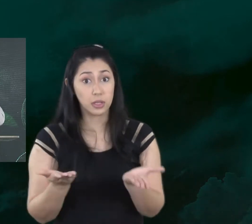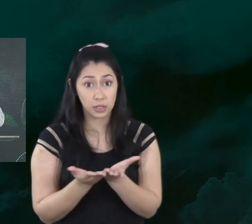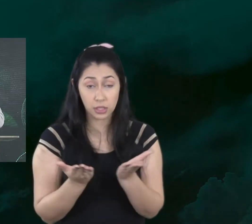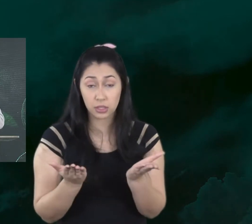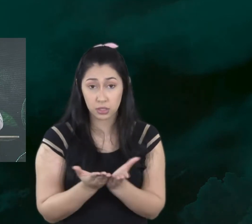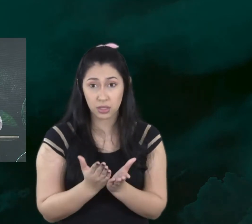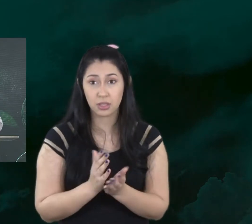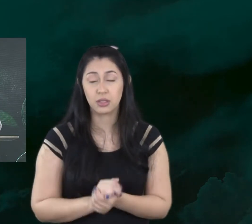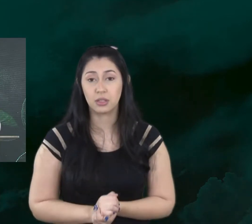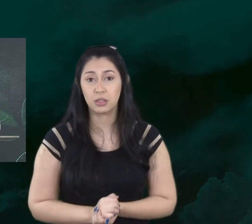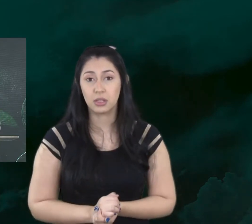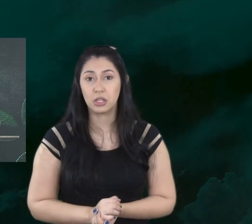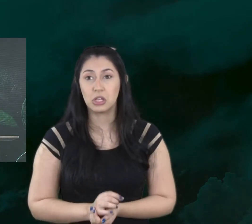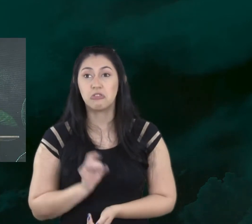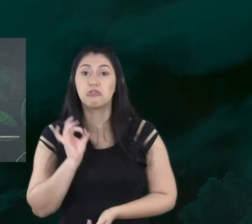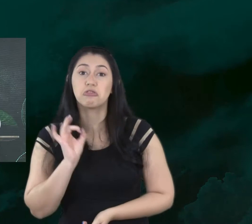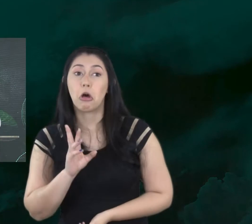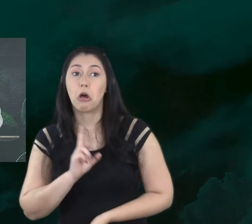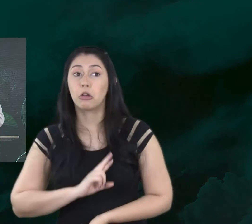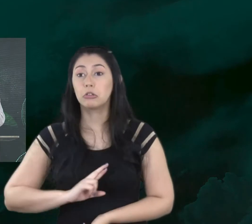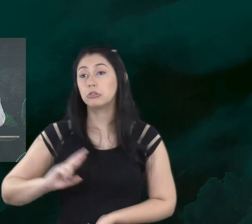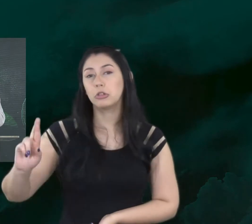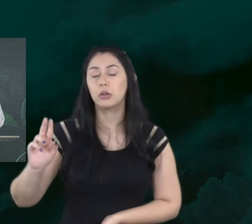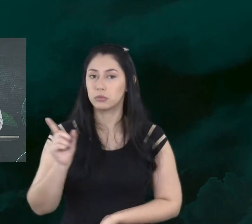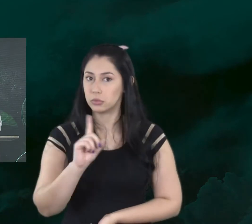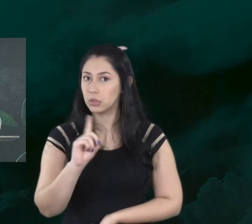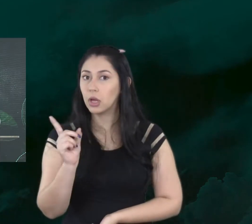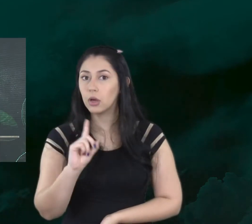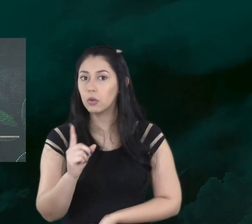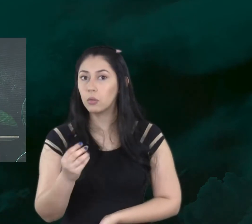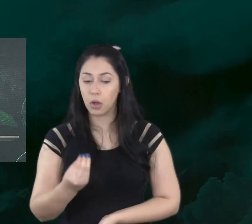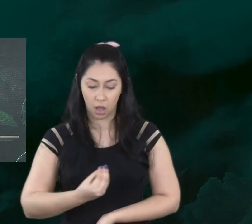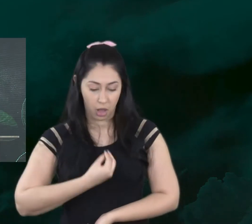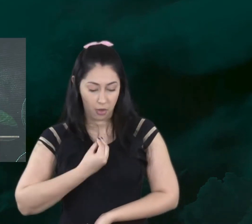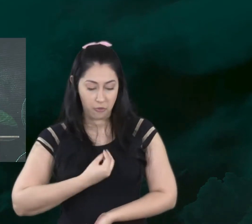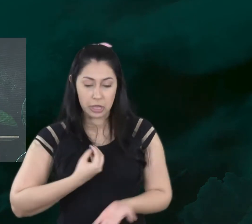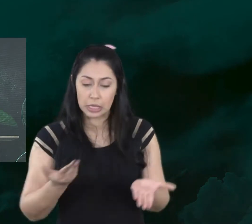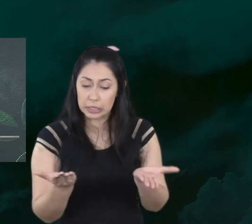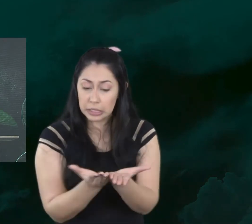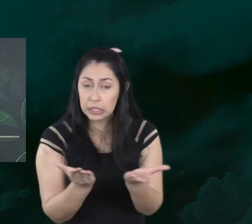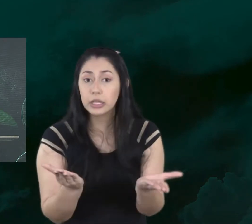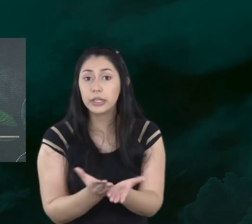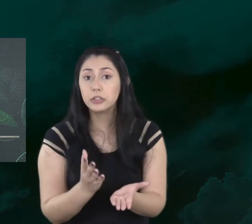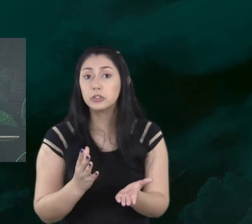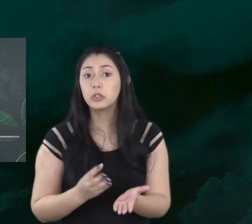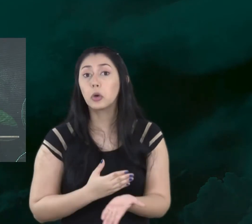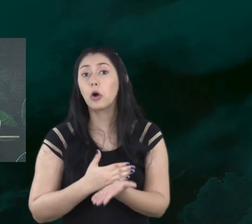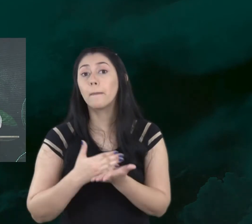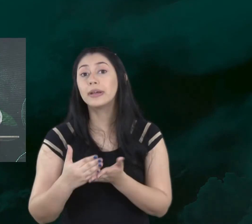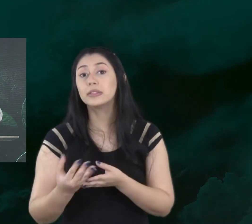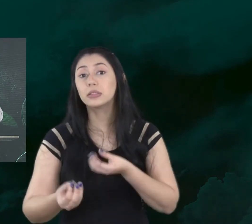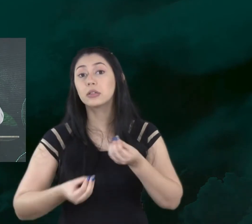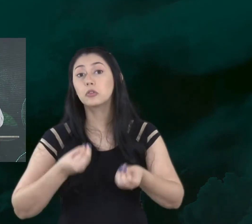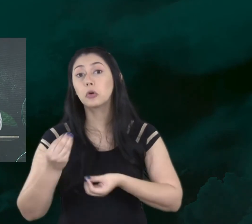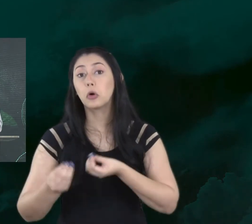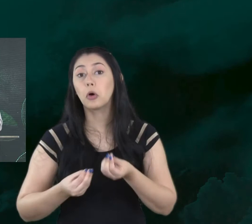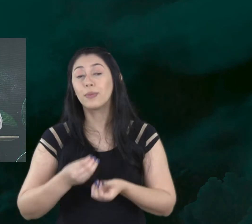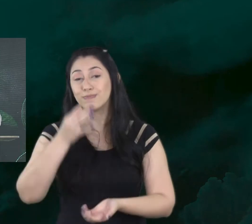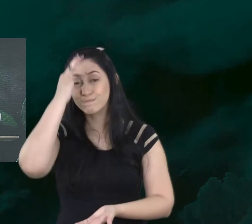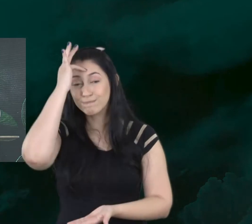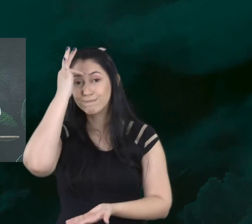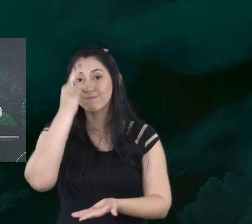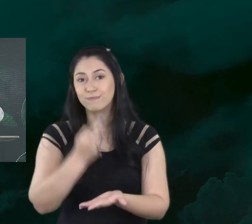é uma religião. A vida cristã começa com o elemento estrutural da fé. A